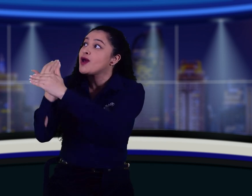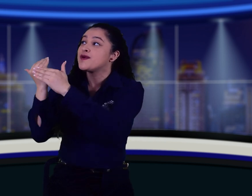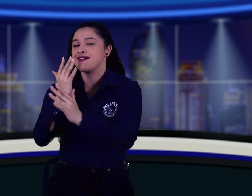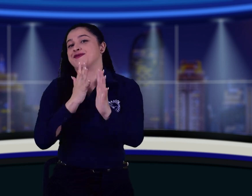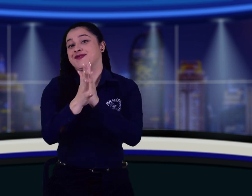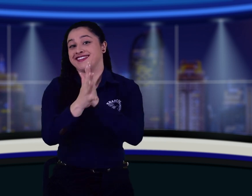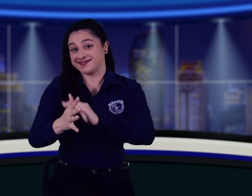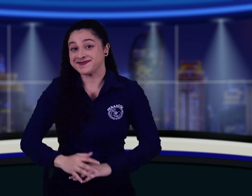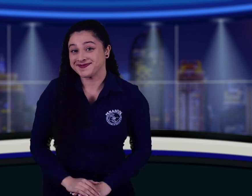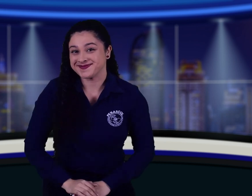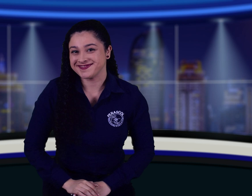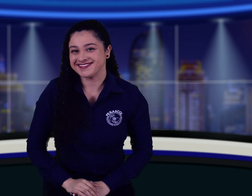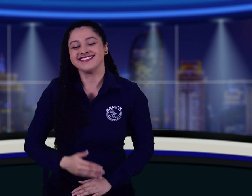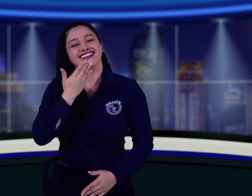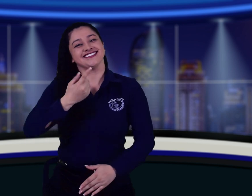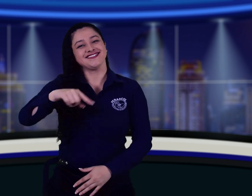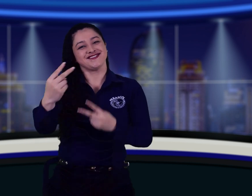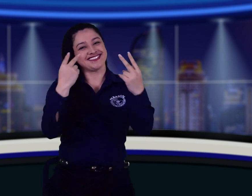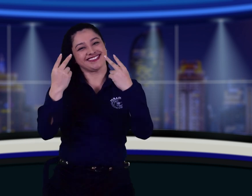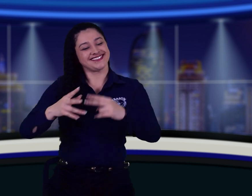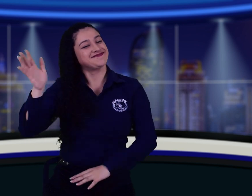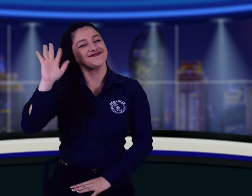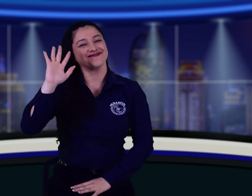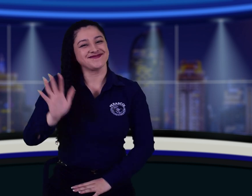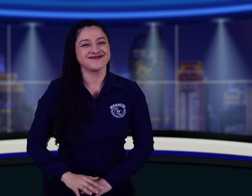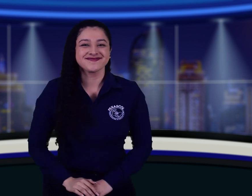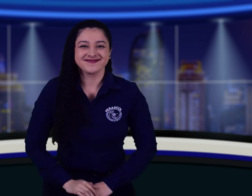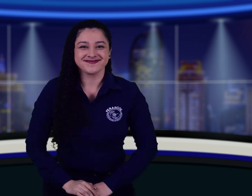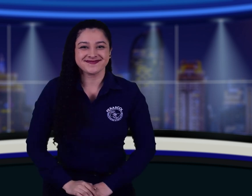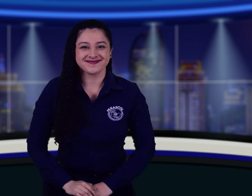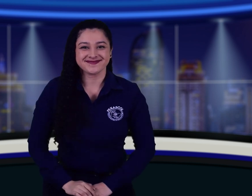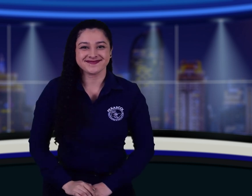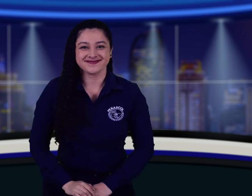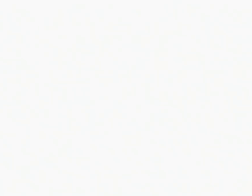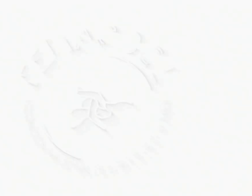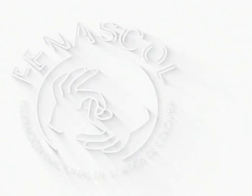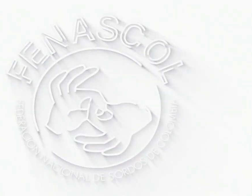buscando que estén informados de los hechos importantes del mundo Gracias a todos por su audiencia Hasta pronto